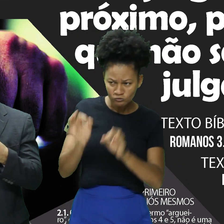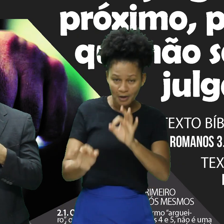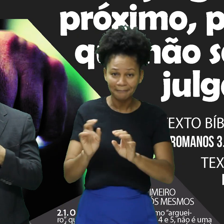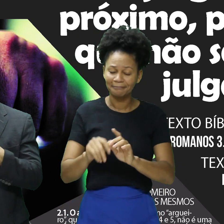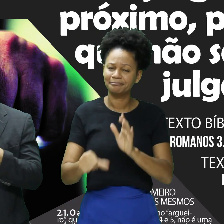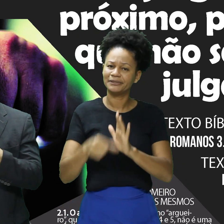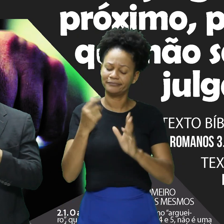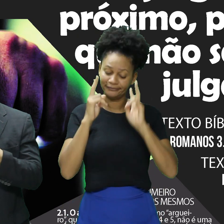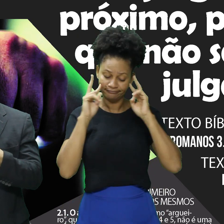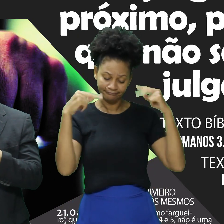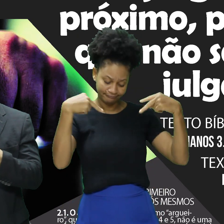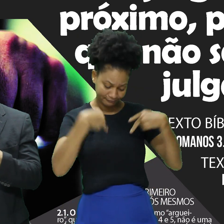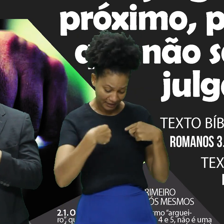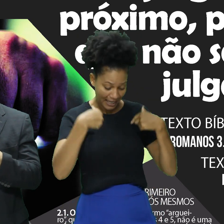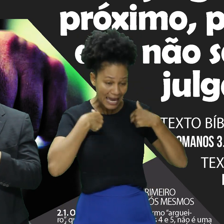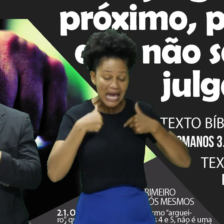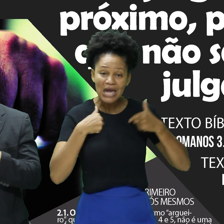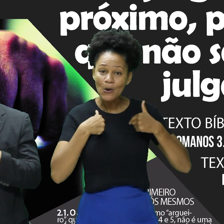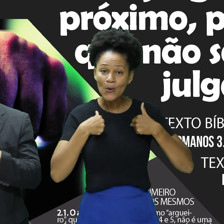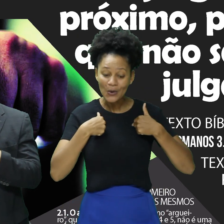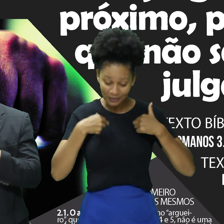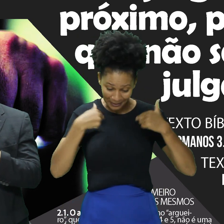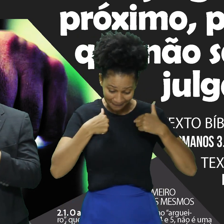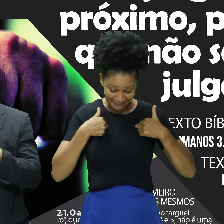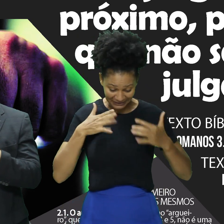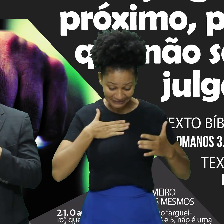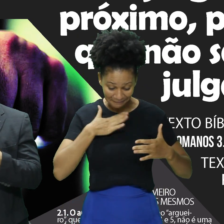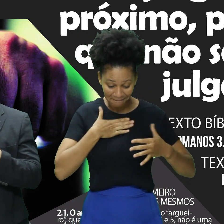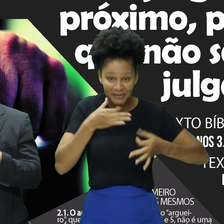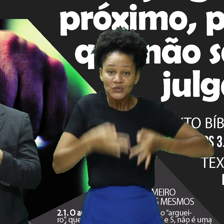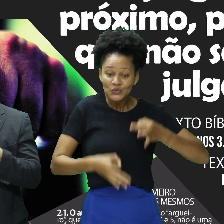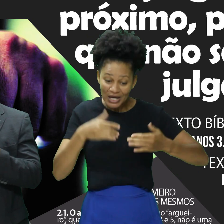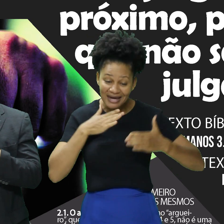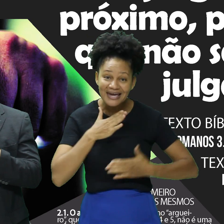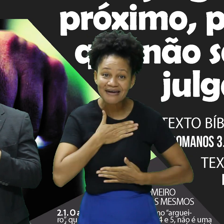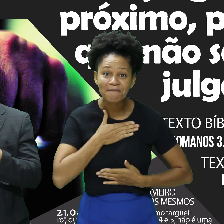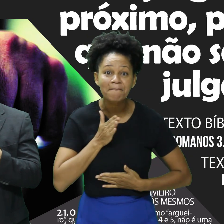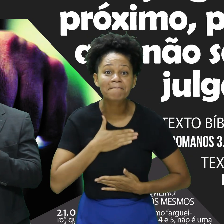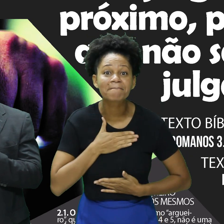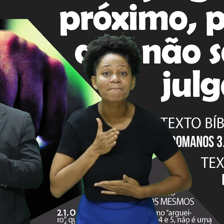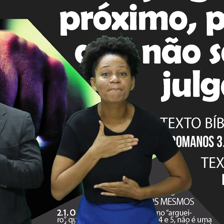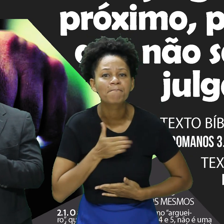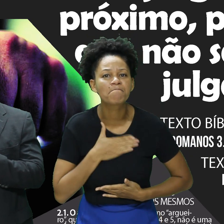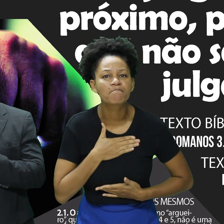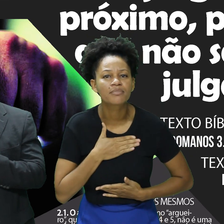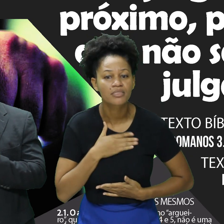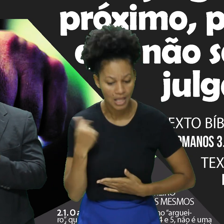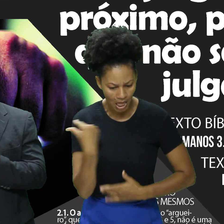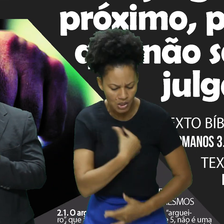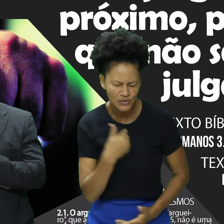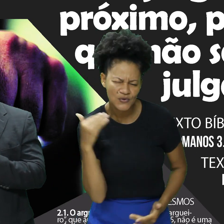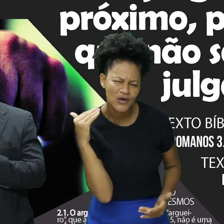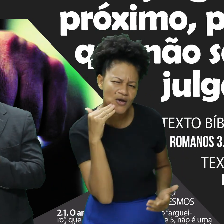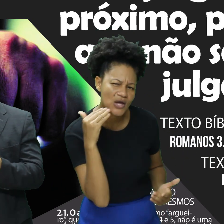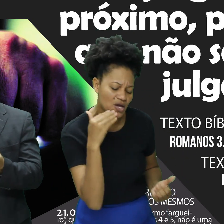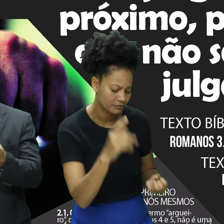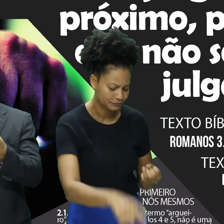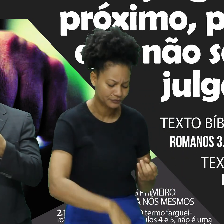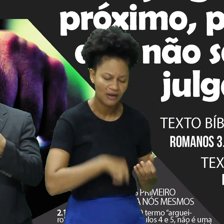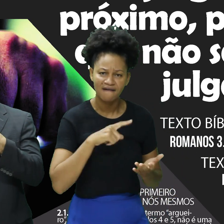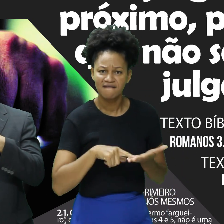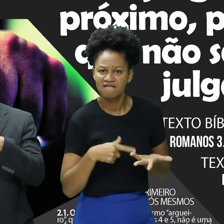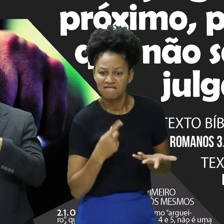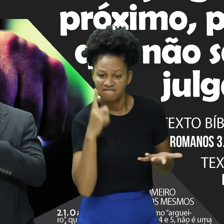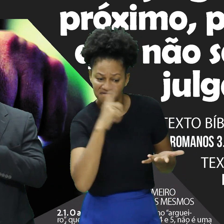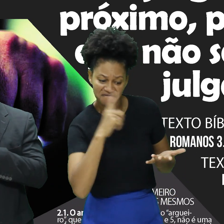para dentro de nós, ver em nós os nossos defeitos, ver o